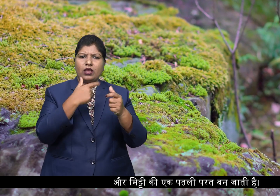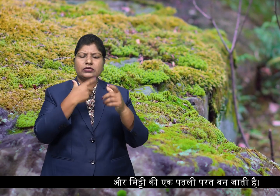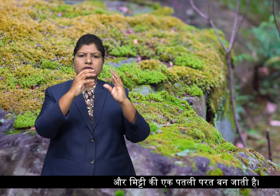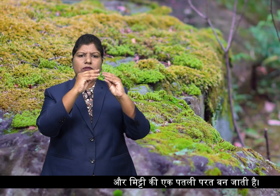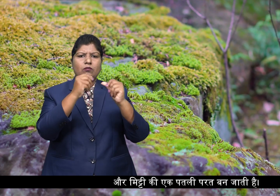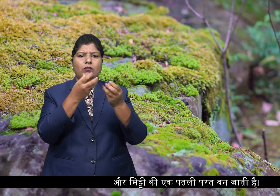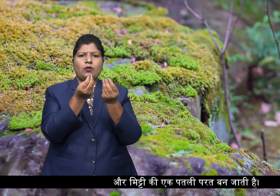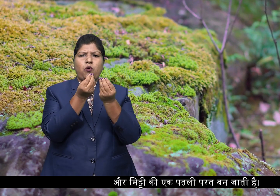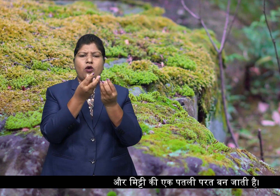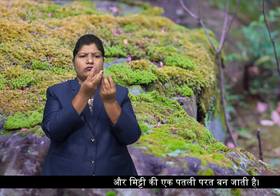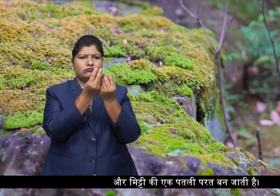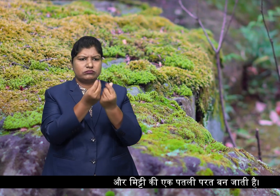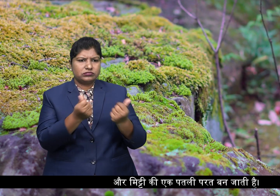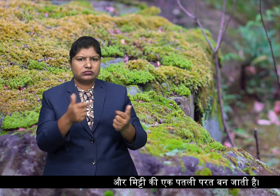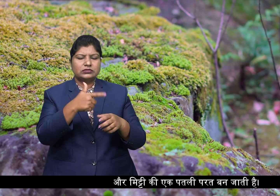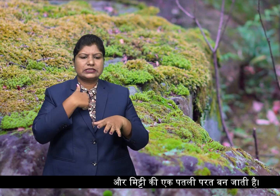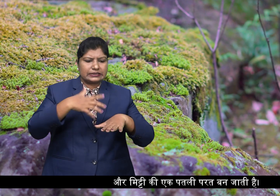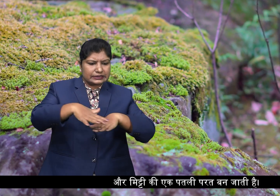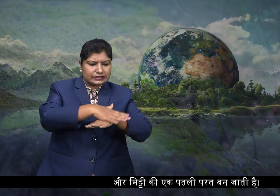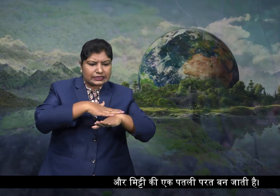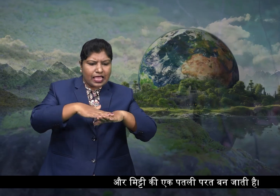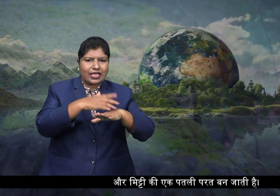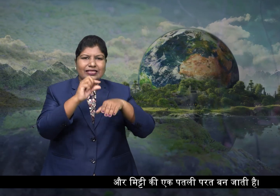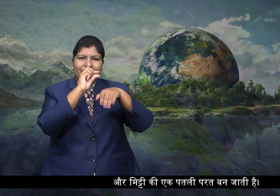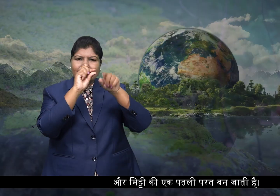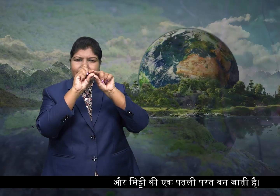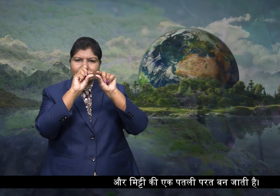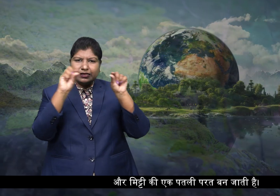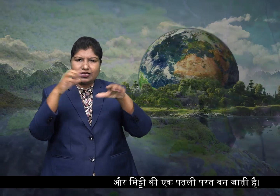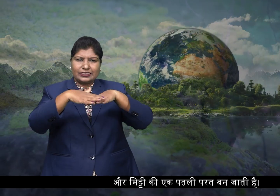मिट्टी की एक पतली परत बन जाती है।